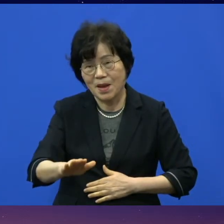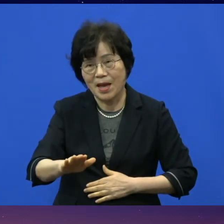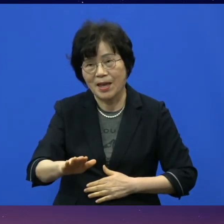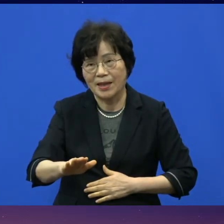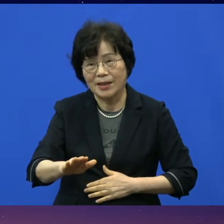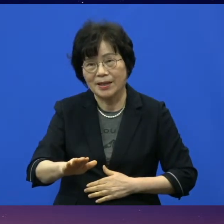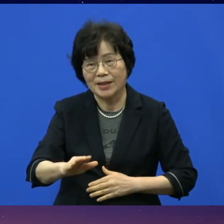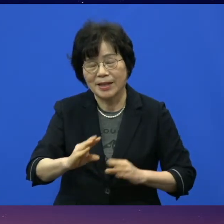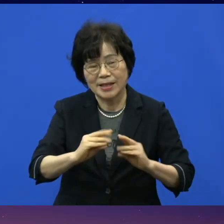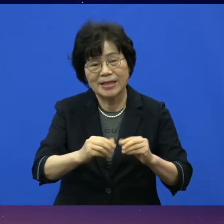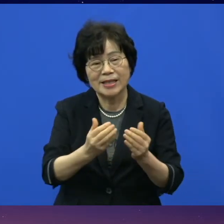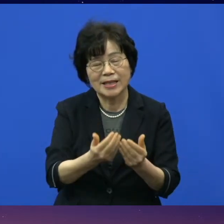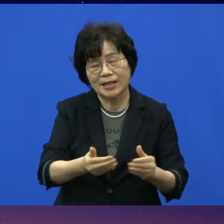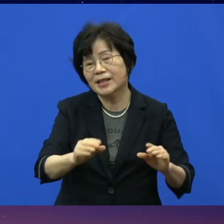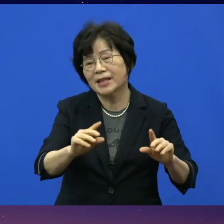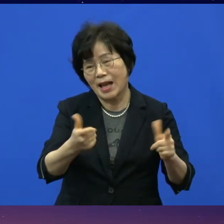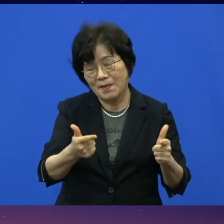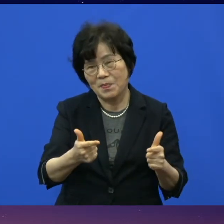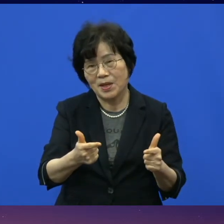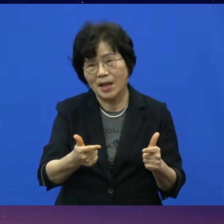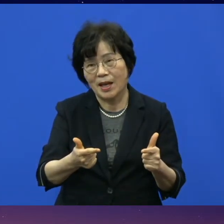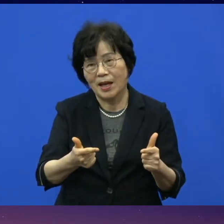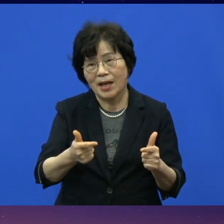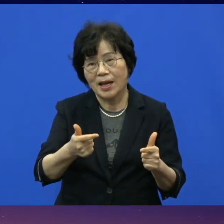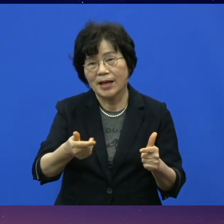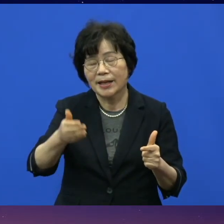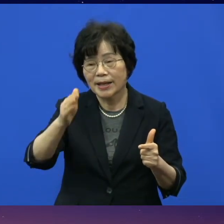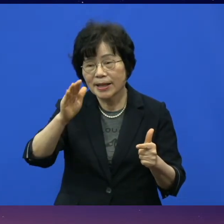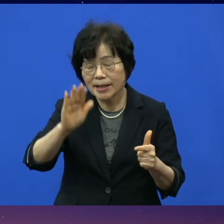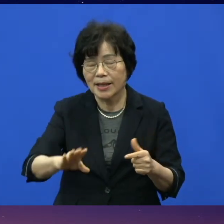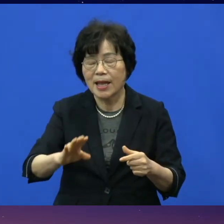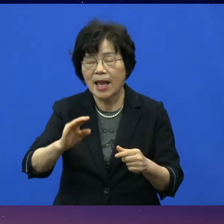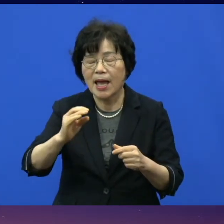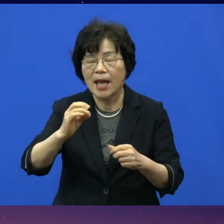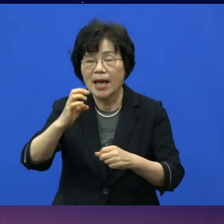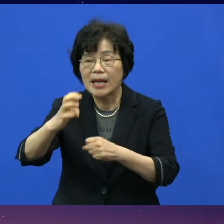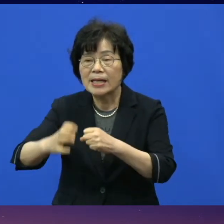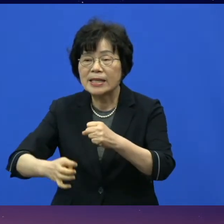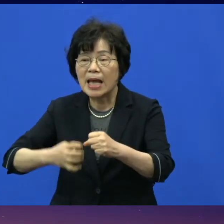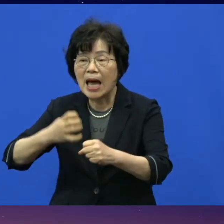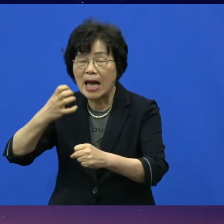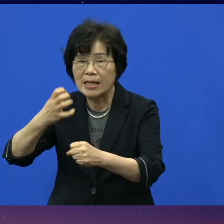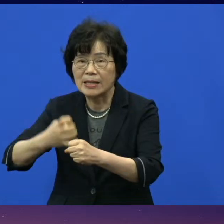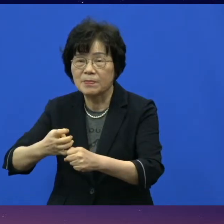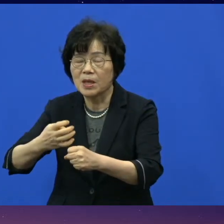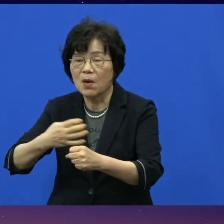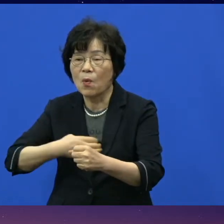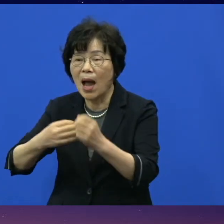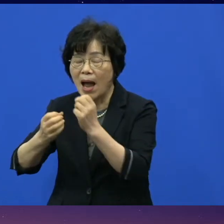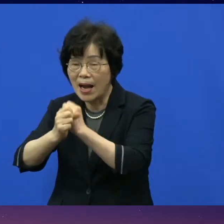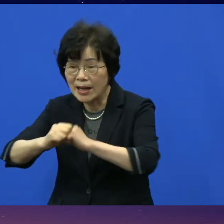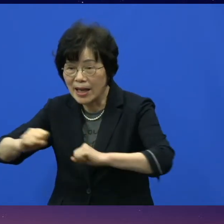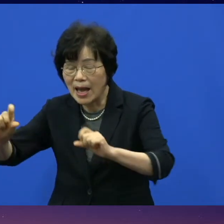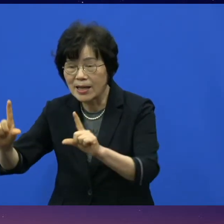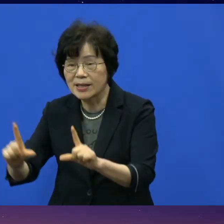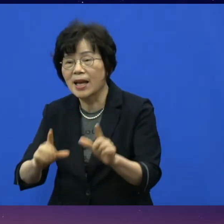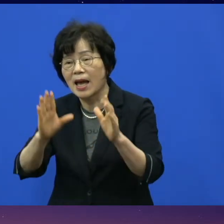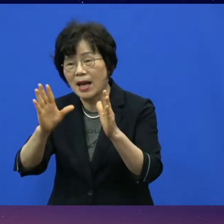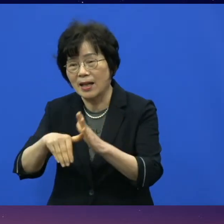질그릇 아니었어요, 여러분. 근데 여러분, 40년 광야를 지내고 나니까 그건 완전히 깨어진 그릇이에요.